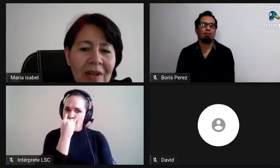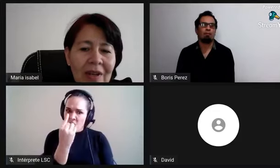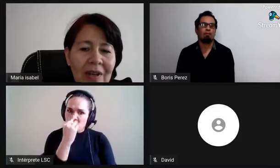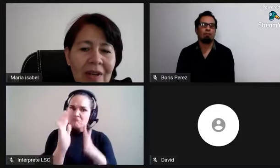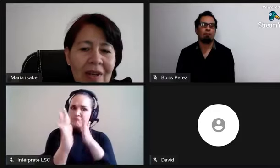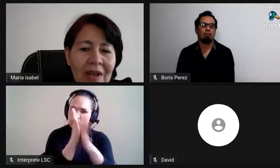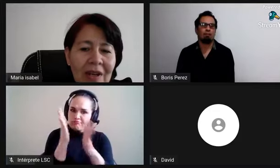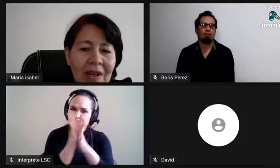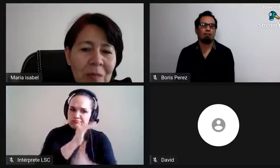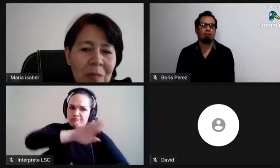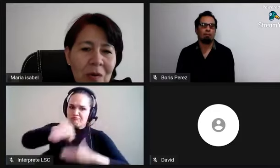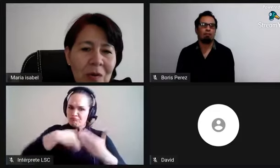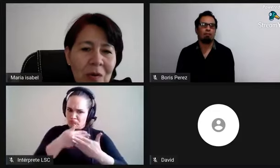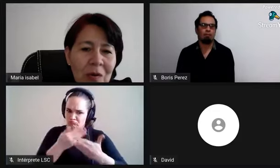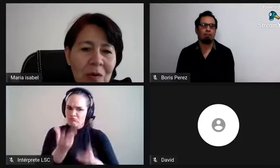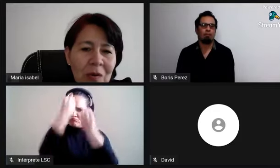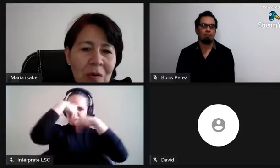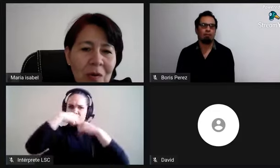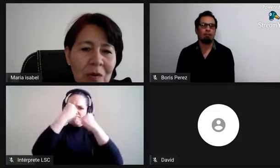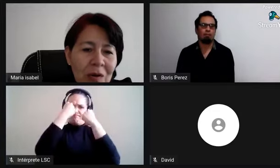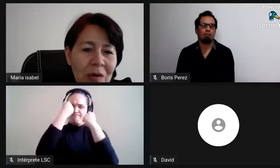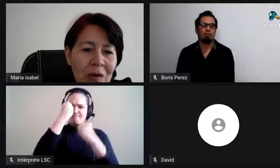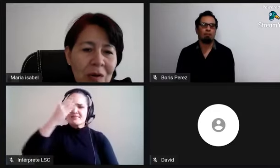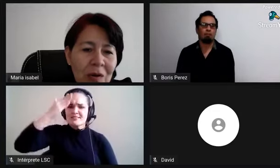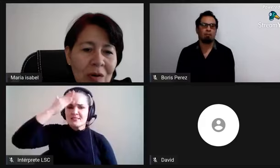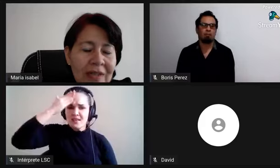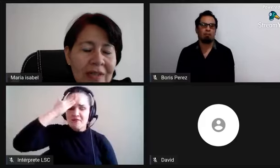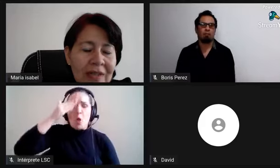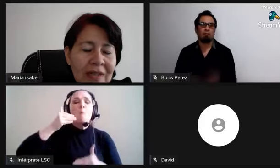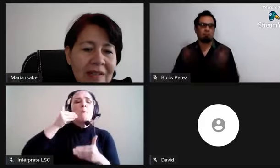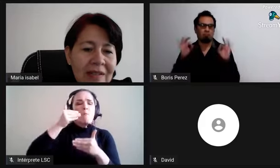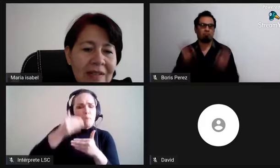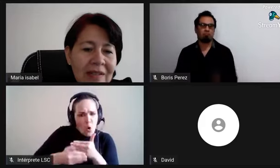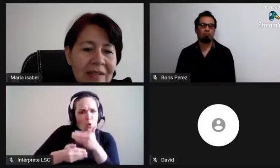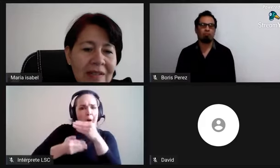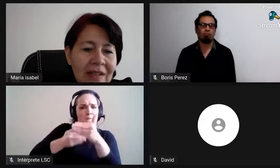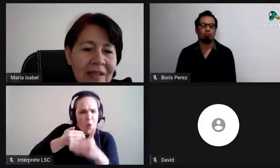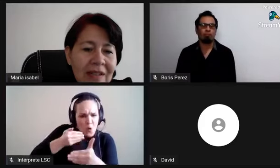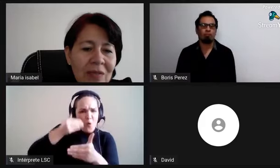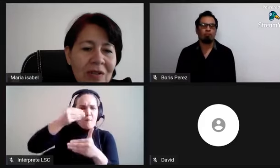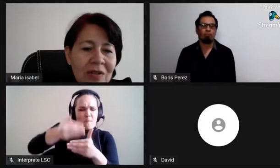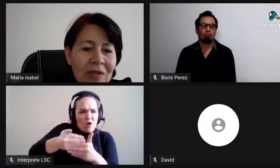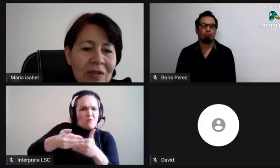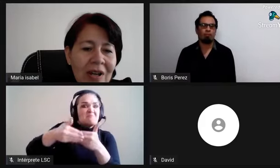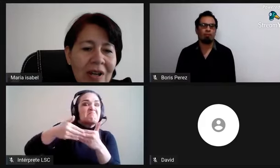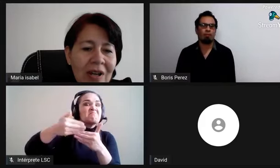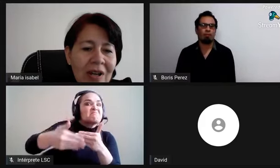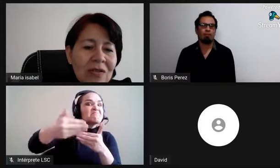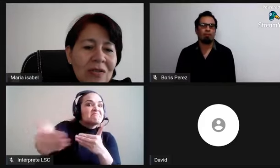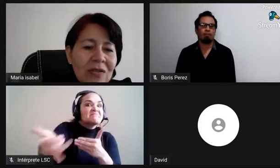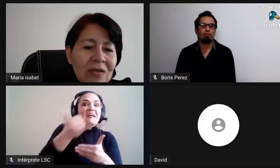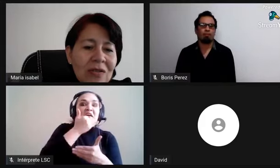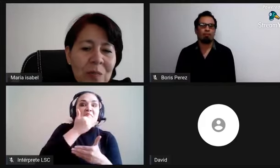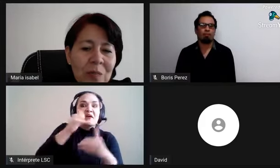esto. Poco a poco, pues a través de las tertulias vamos a ir conociendo qué pasó después.